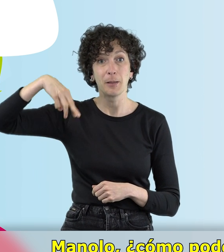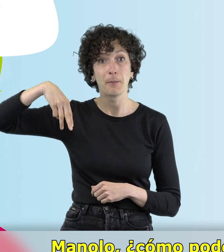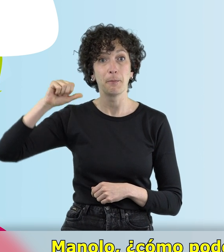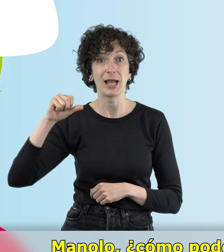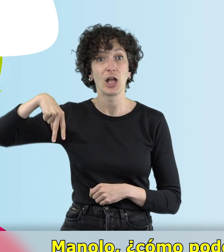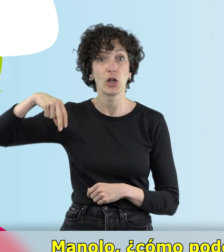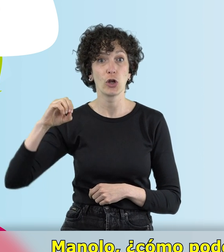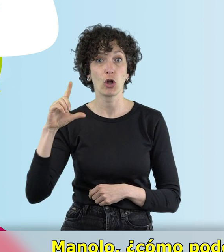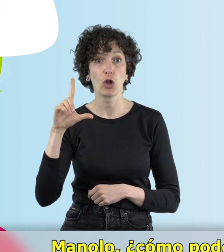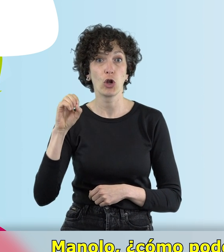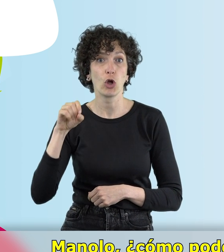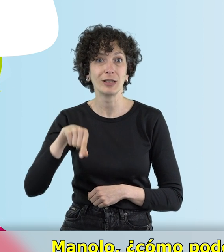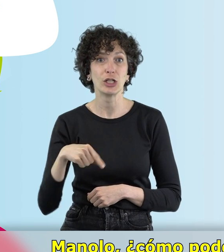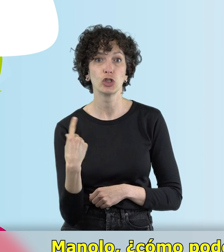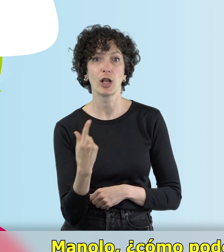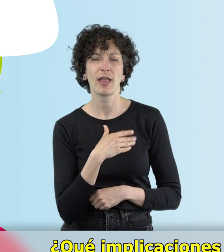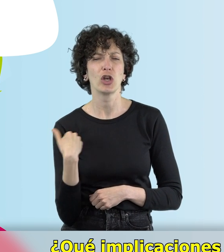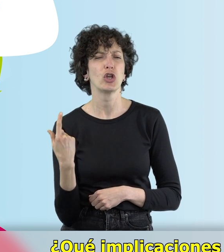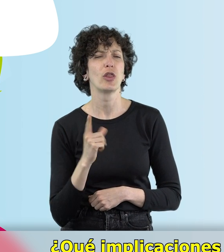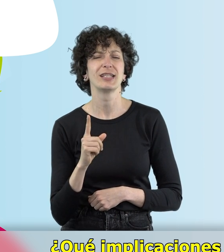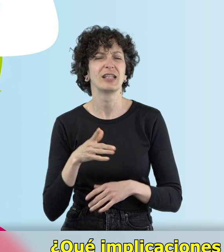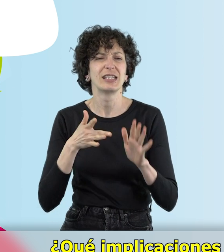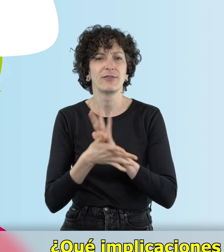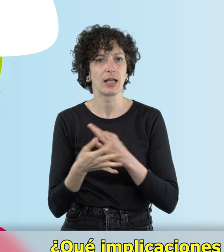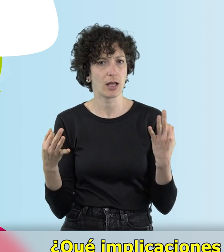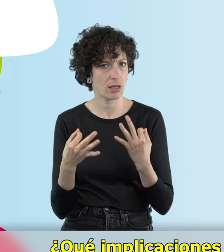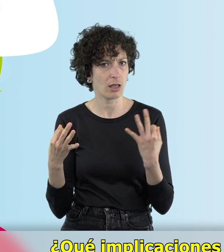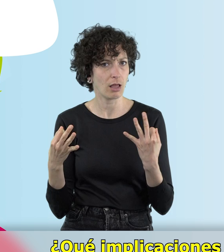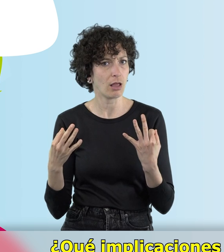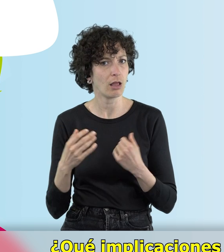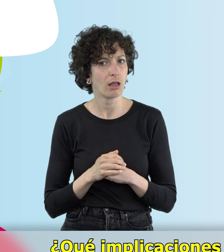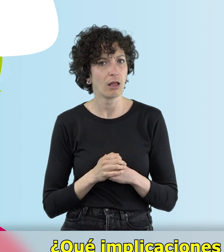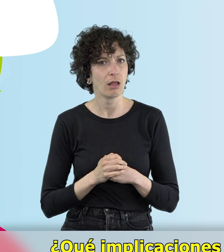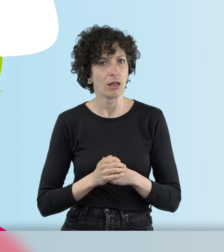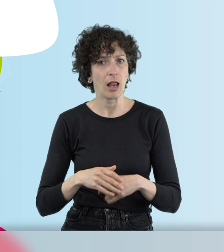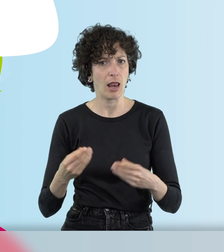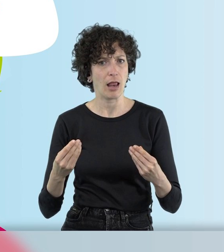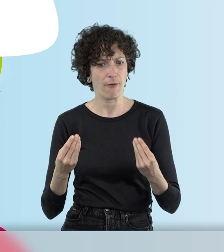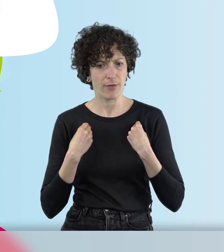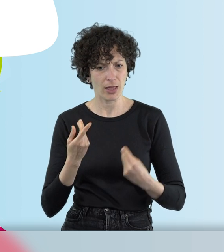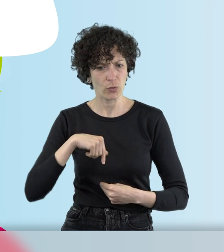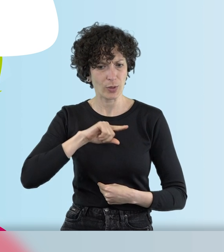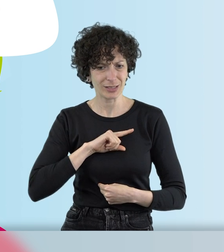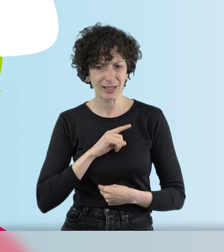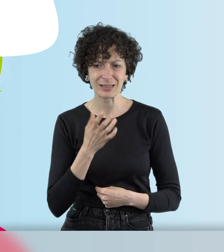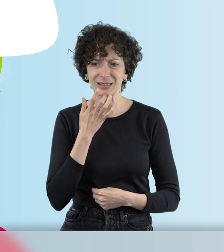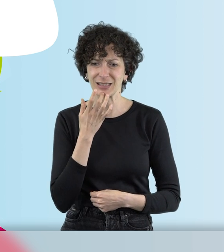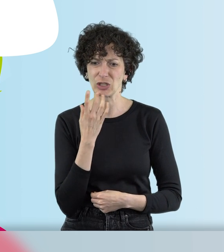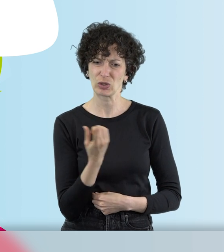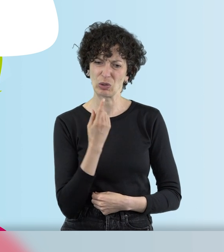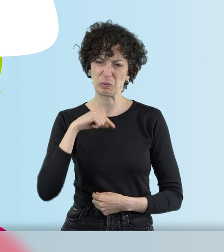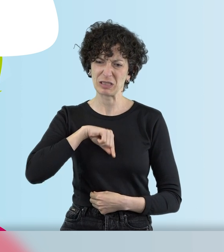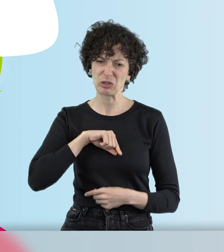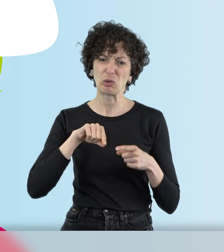Manolo, ¿cómo podemos definir la soledad no deseada? ¿Qué implicaciones puede tener para nuestra vida el hecho de